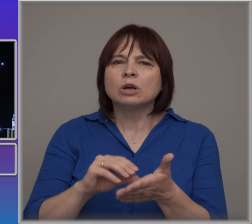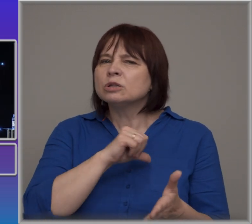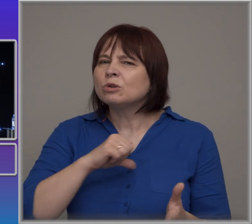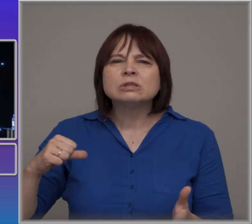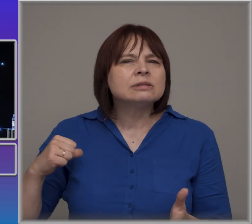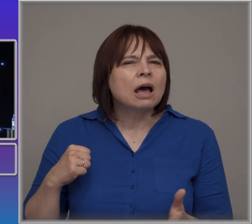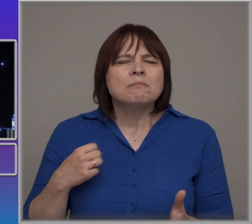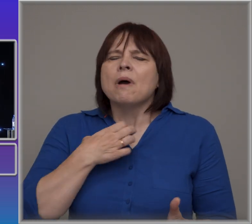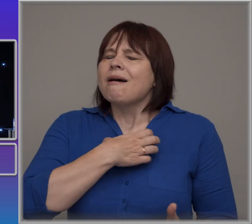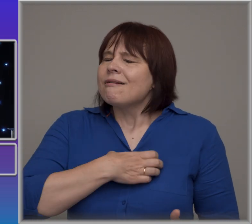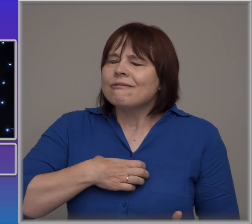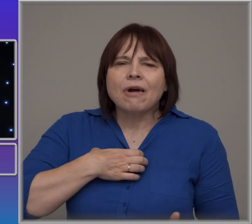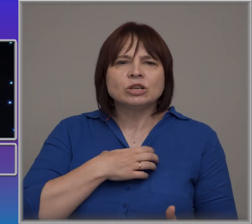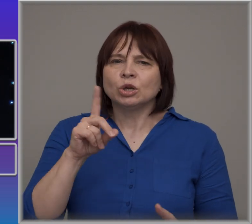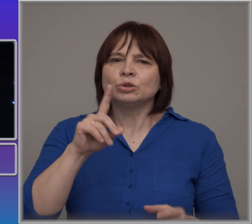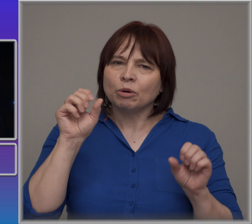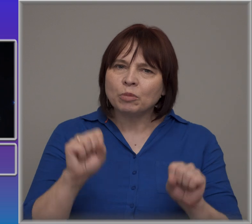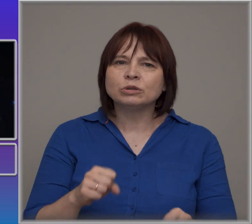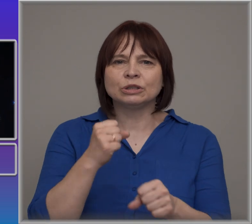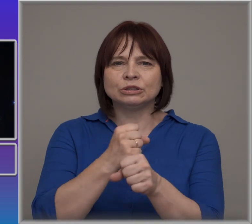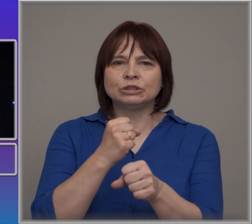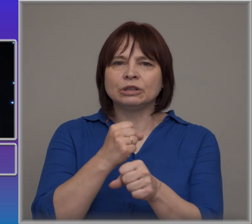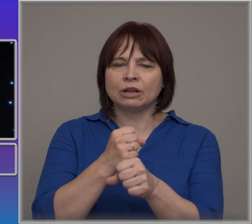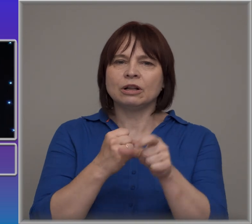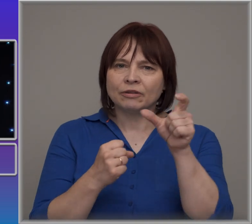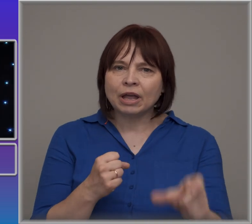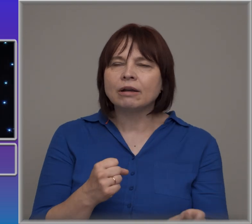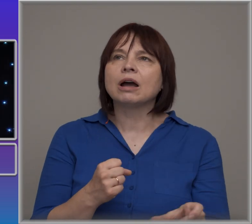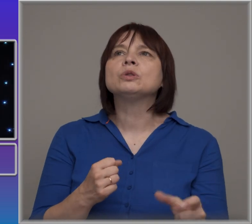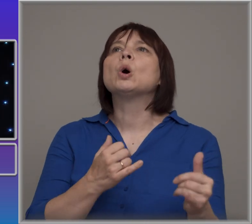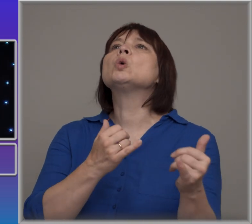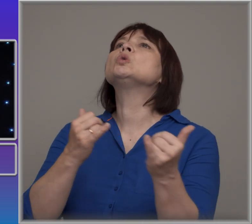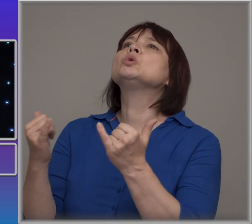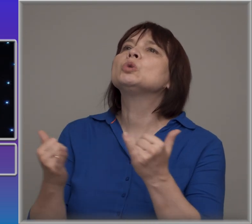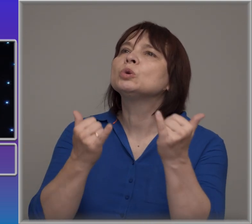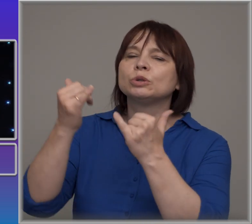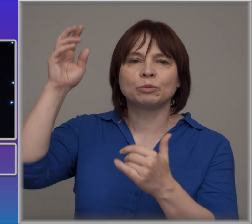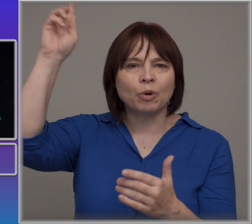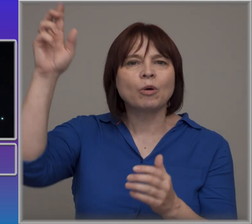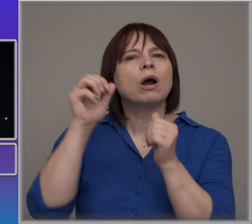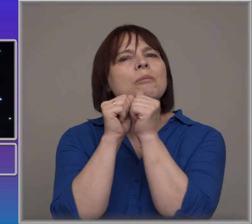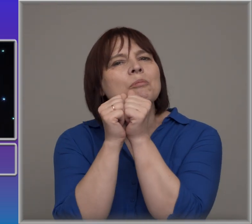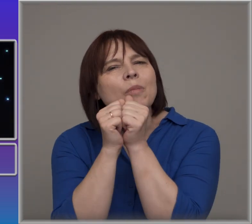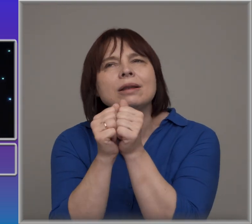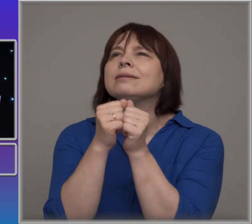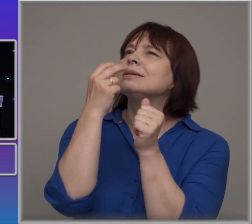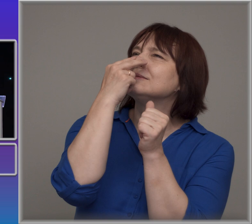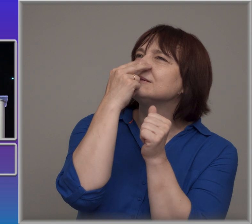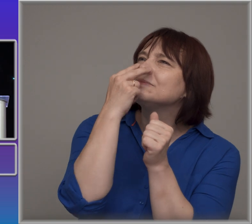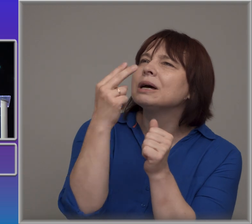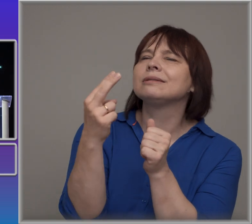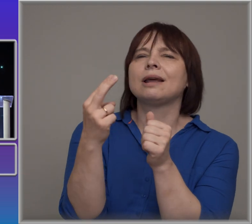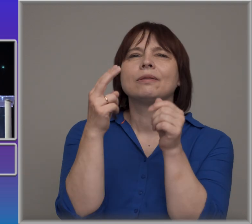столетия. Точно так же и здесь. Когда мы читаем с вами, если мы имеем возможность